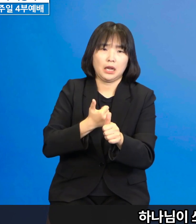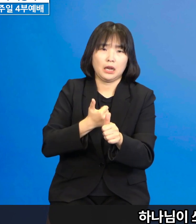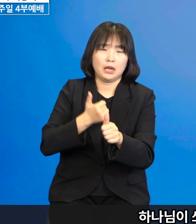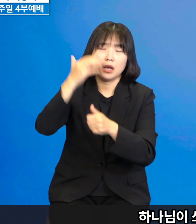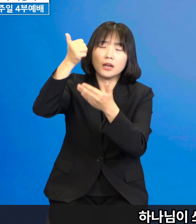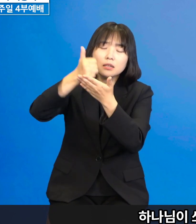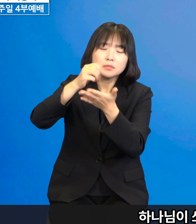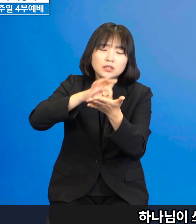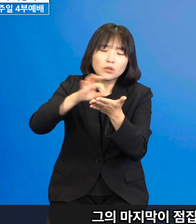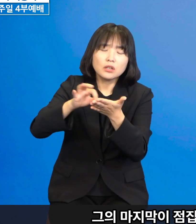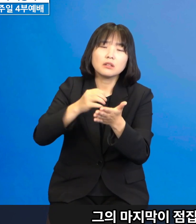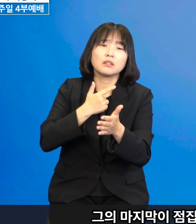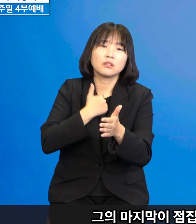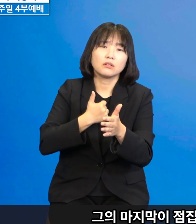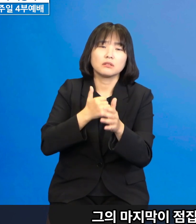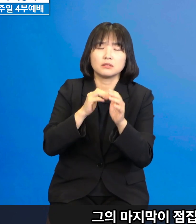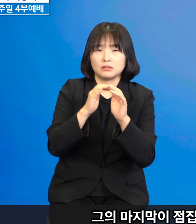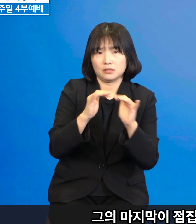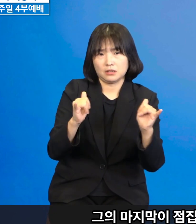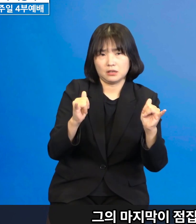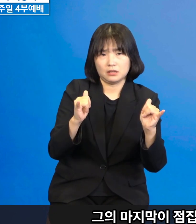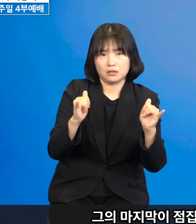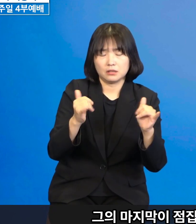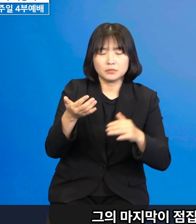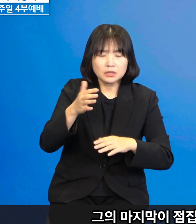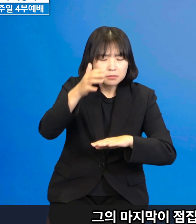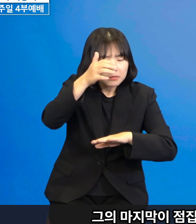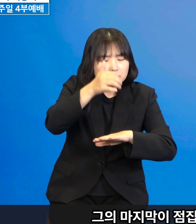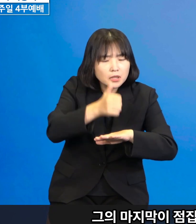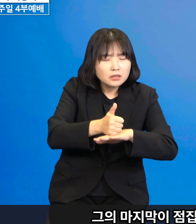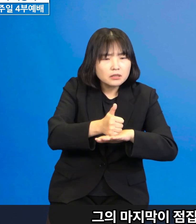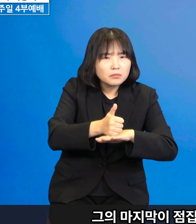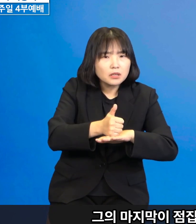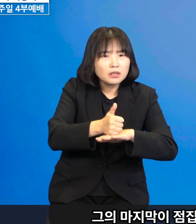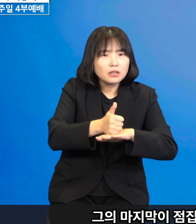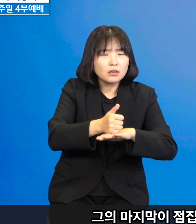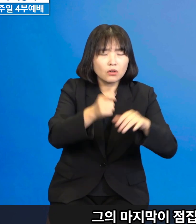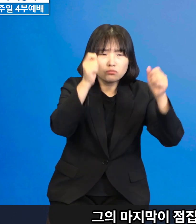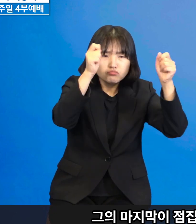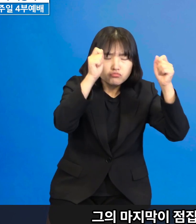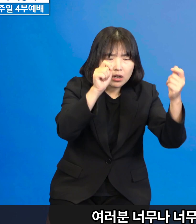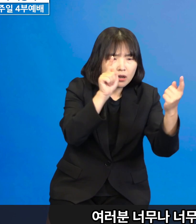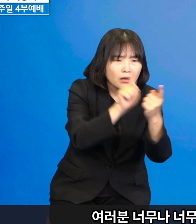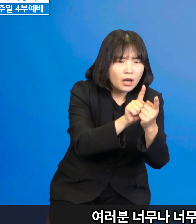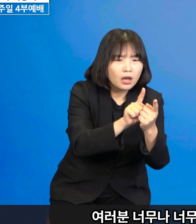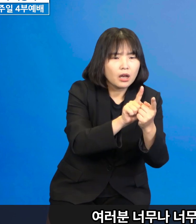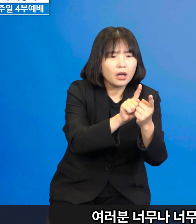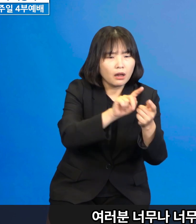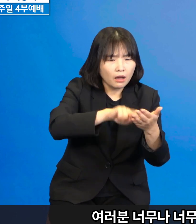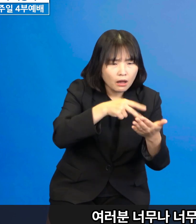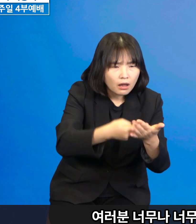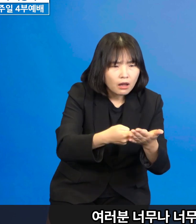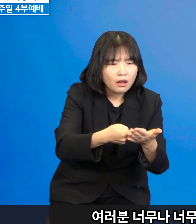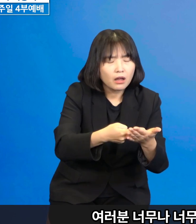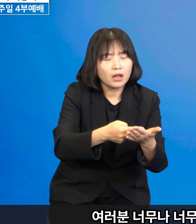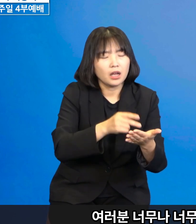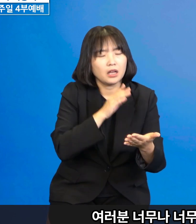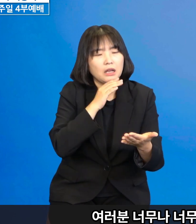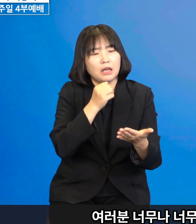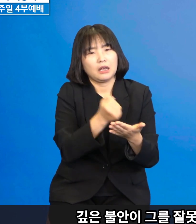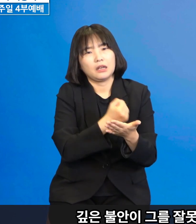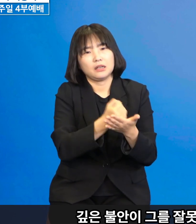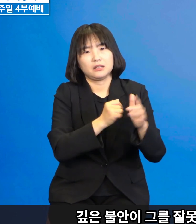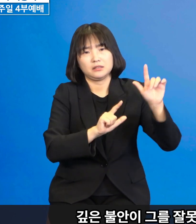쓰셨던 사람인데 그의 마지막이 점집에서 이렇게 쓰러지다니. 여러분, 너무나 안타까운